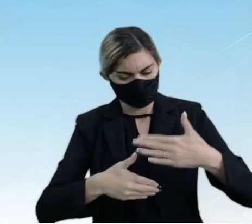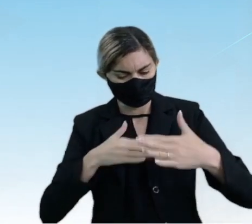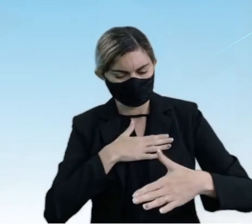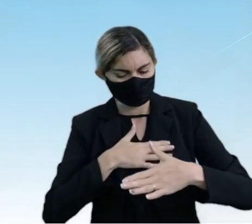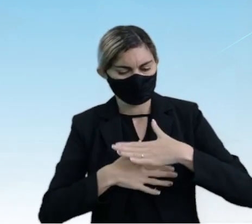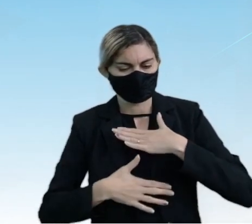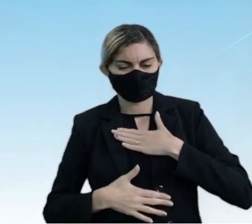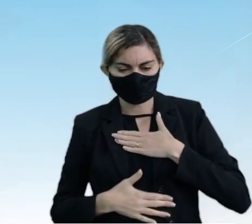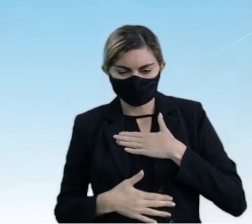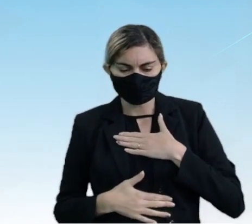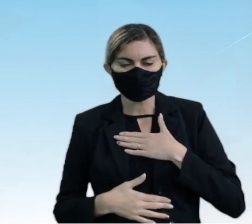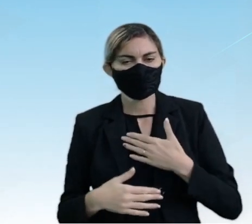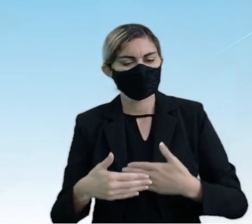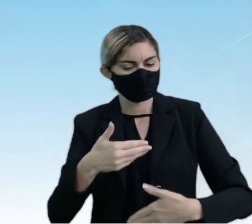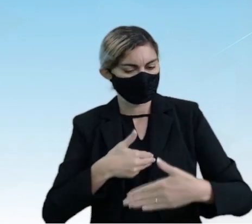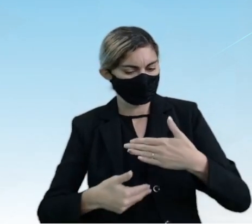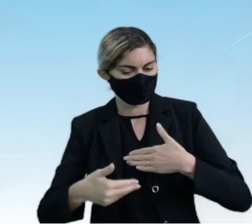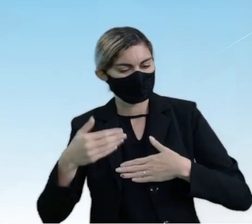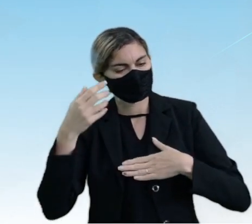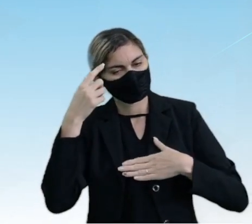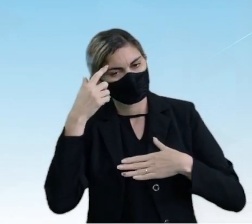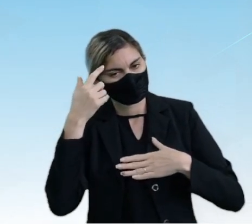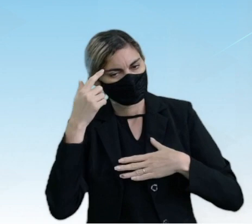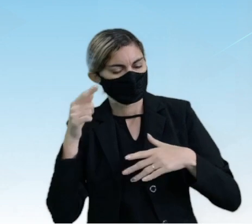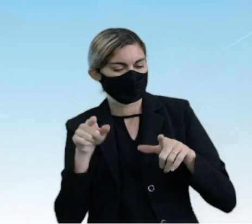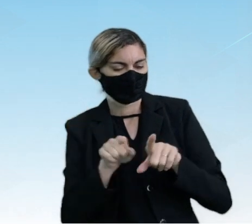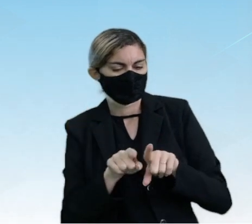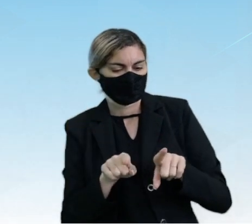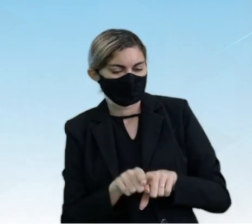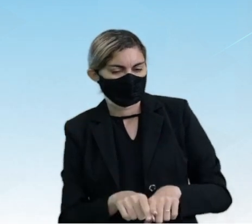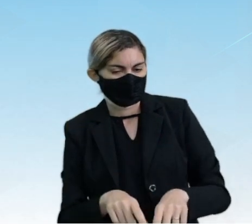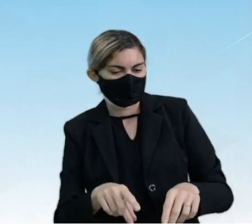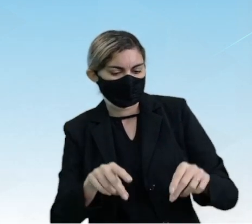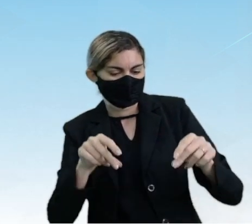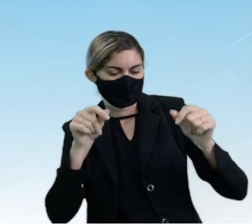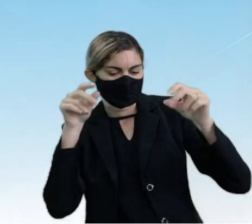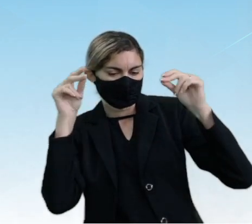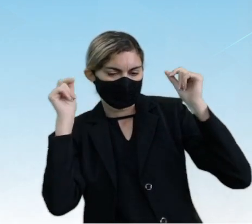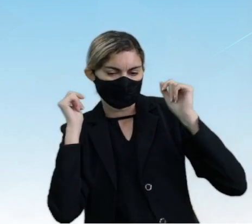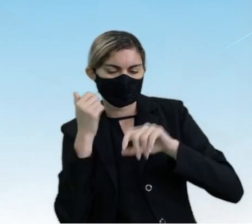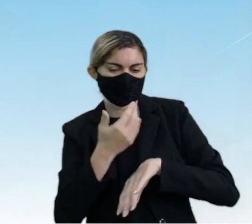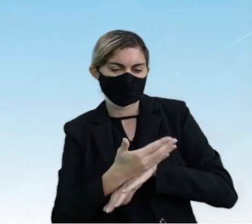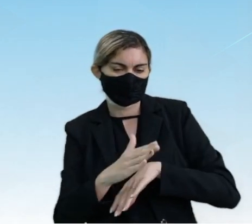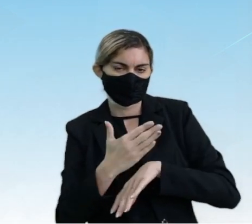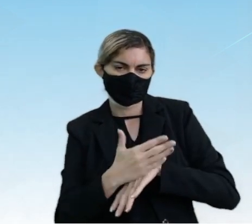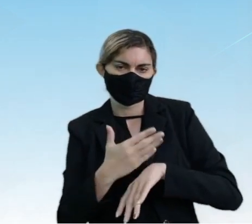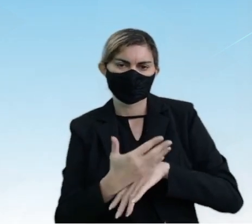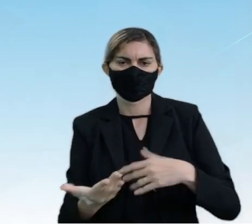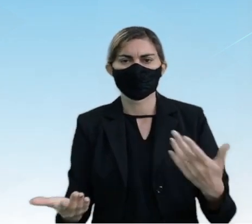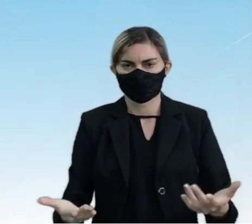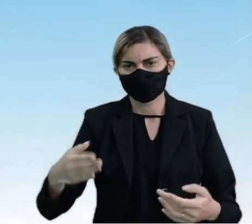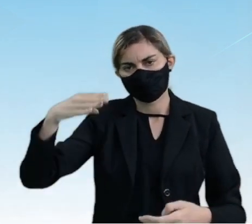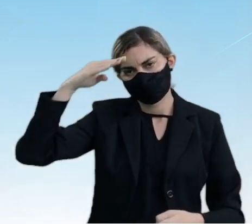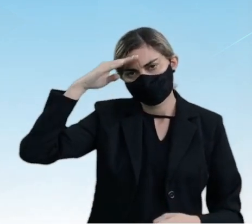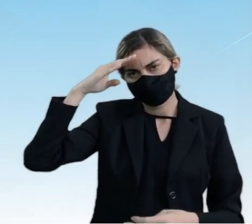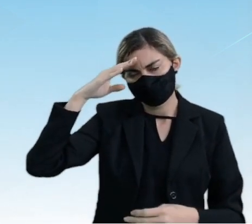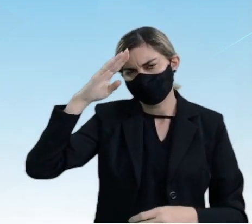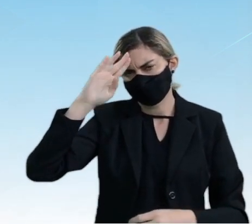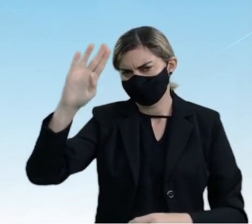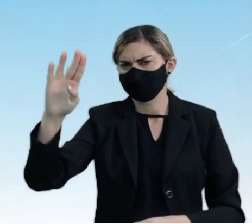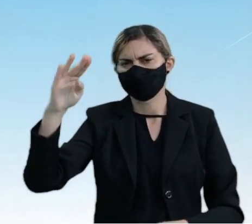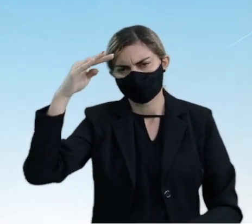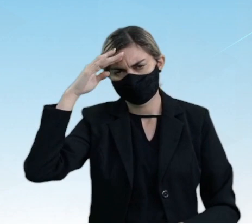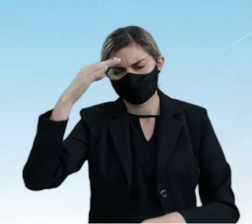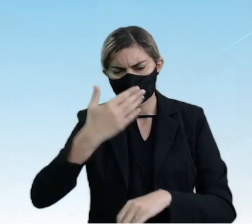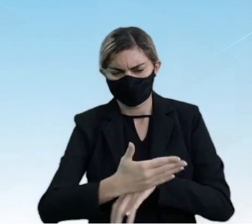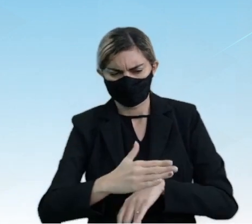corpo, né, cuidar também da mente. Então, desenvolver-se na Grécia Antiga aí, a partir dos exercícios físicos feitos pelos soldados, principalmente, porque eram soldados